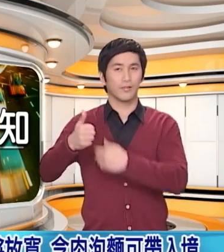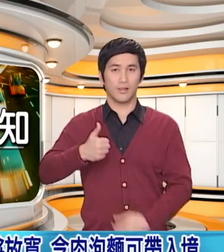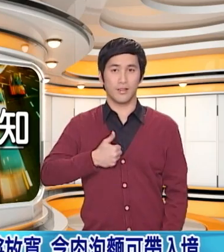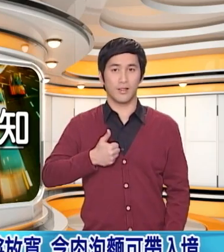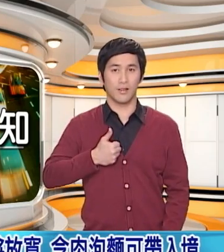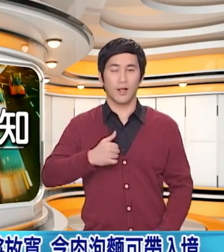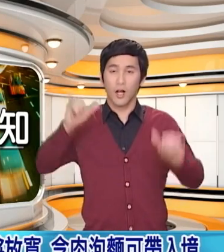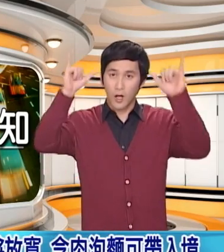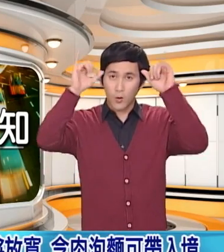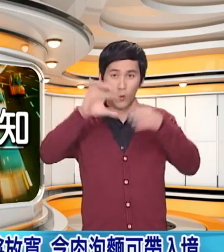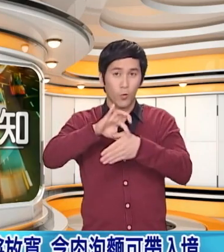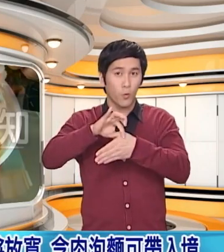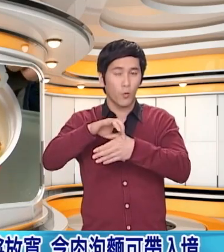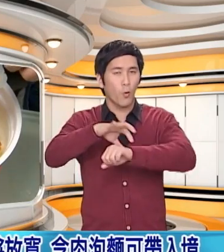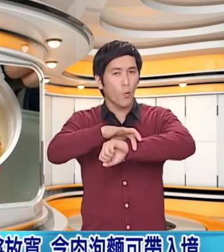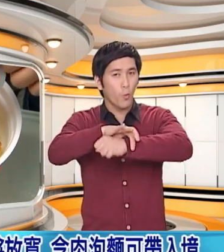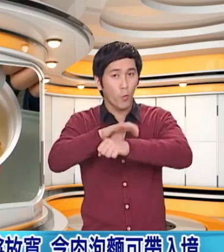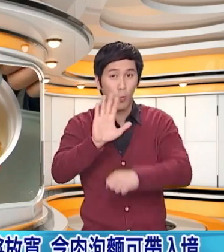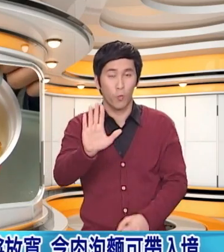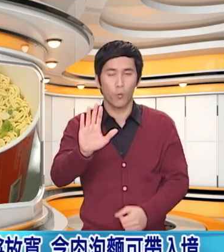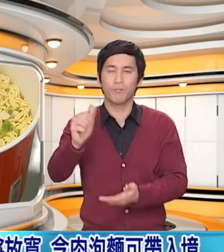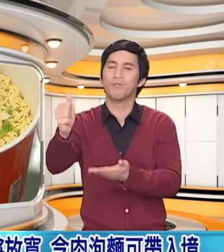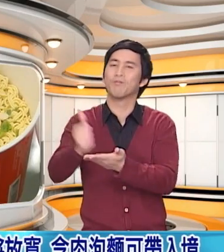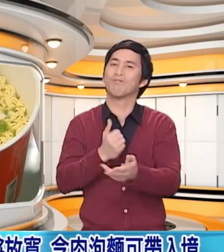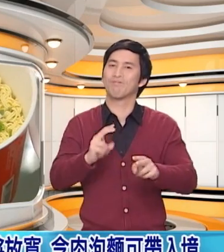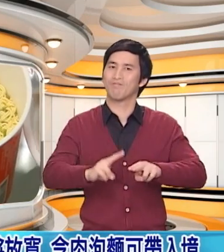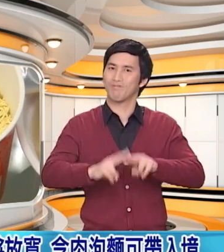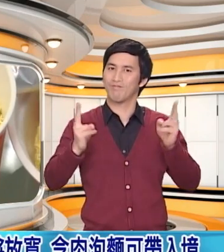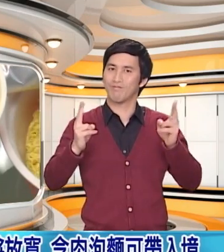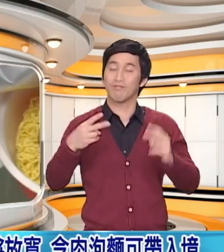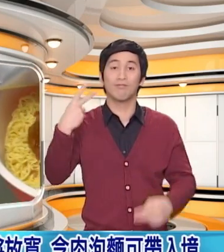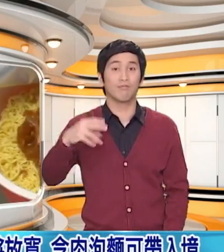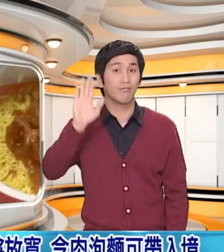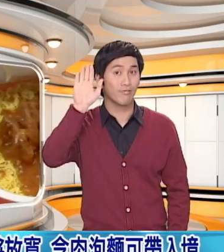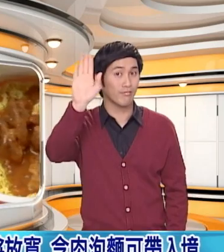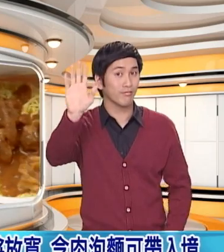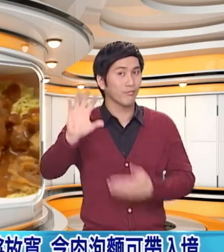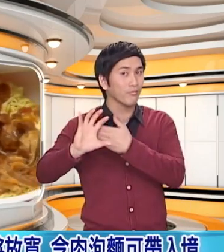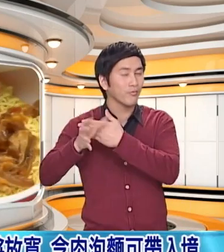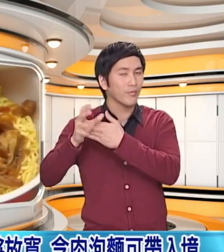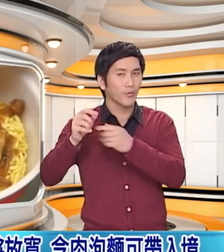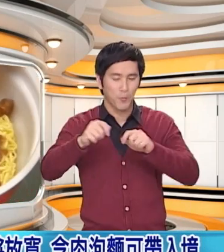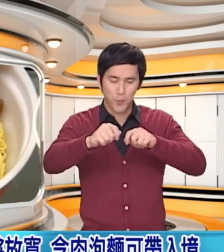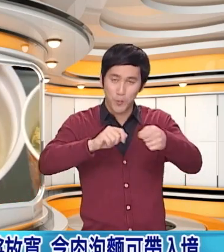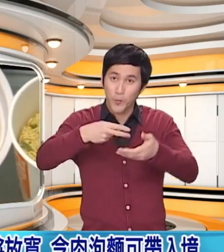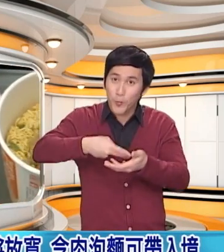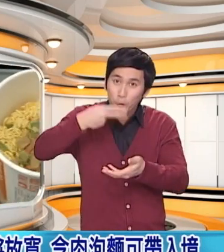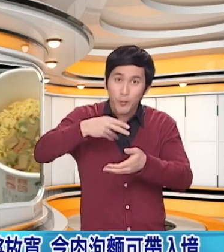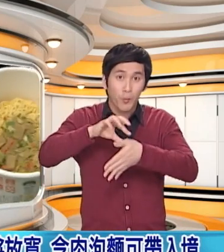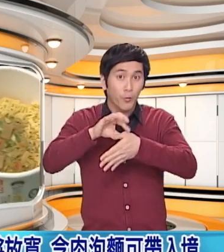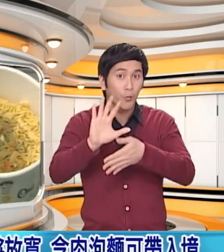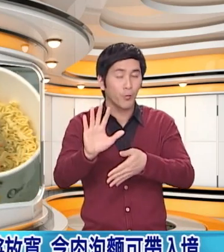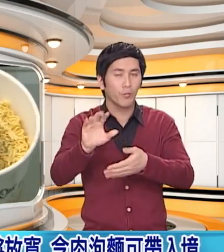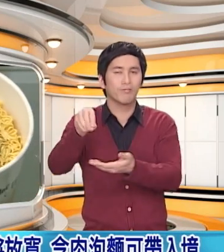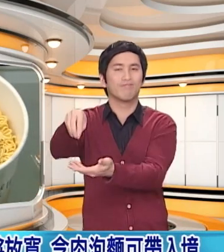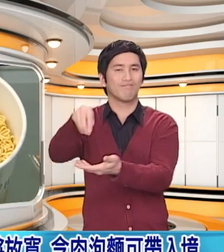继开放加拿大带骨牛肉进口台湾之后，未来民众还可以携带含肉的泡面入